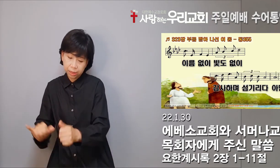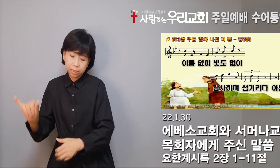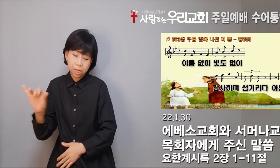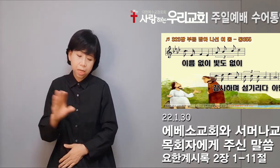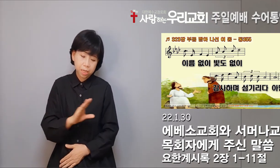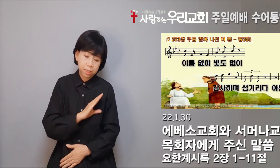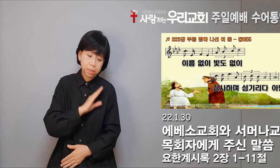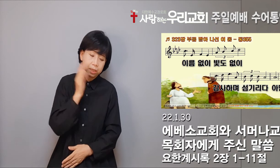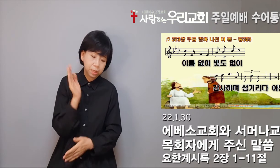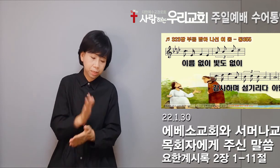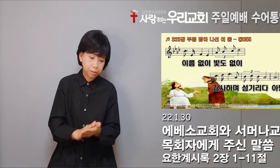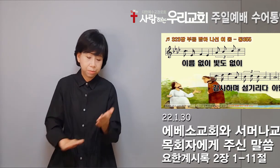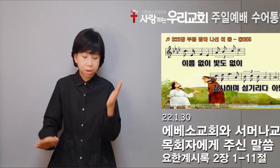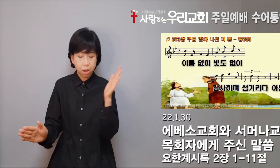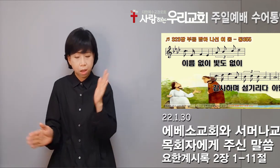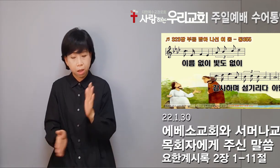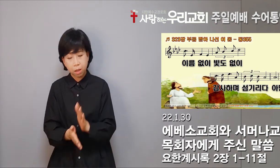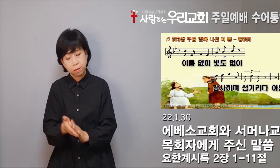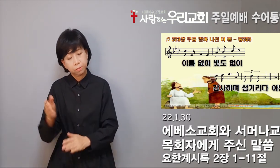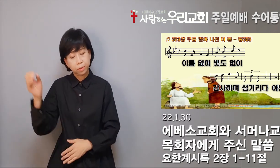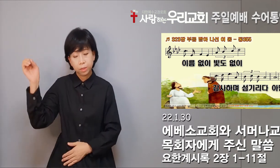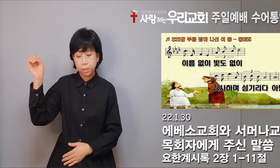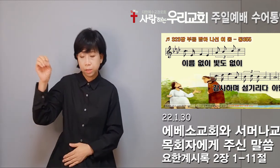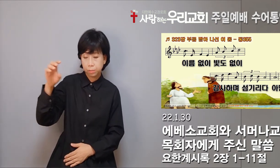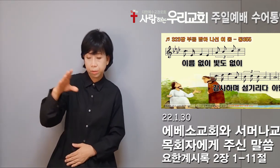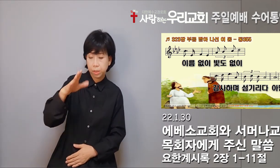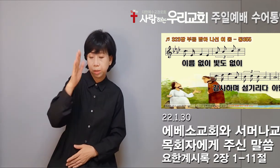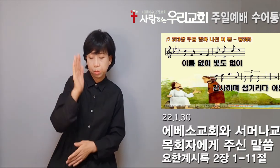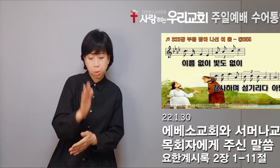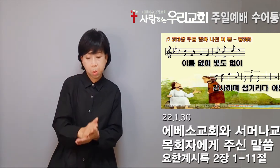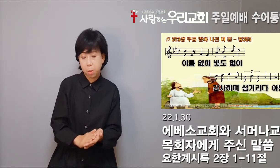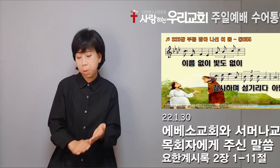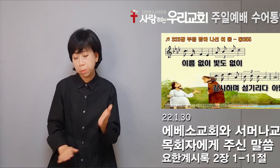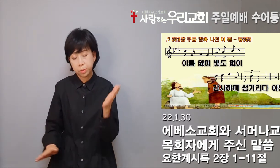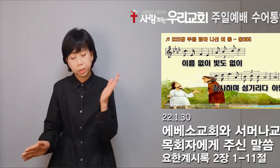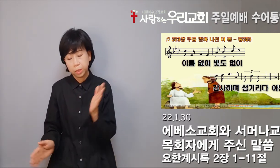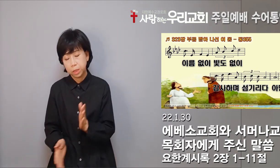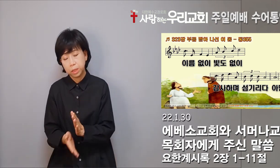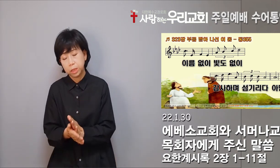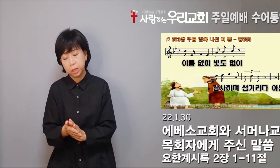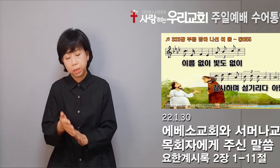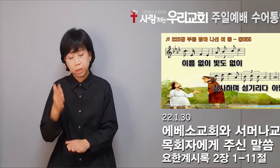섬기리다. 이름 없이 빛도 없이